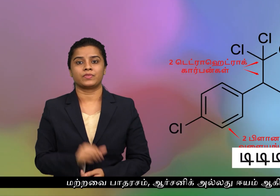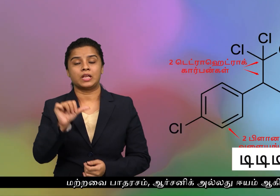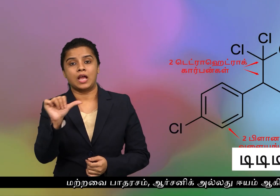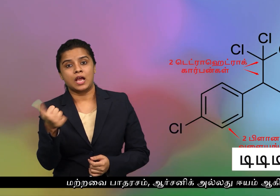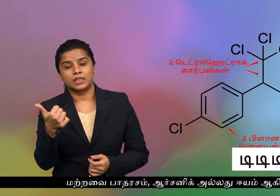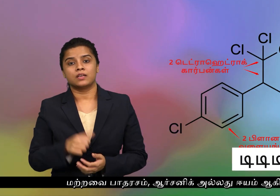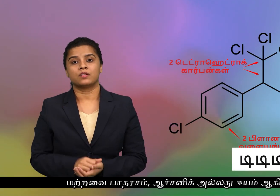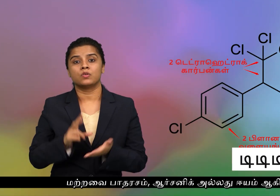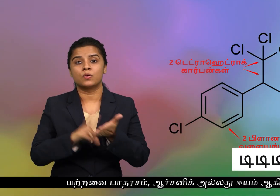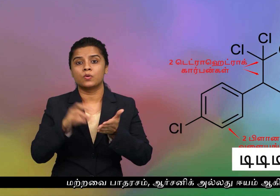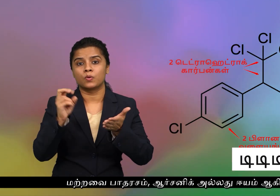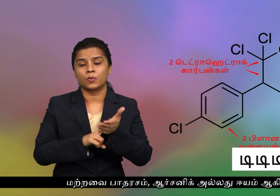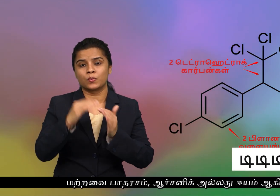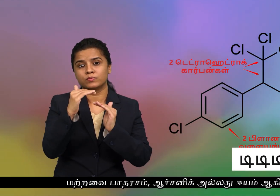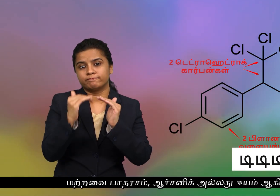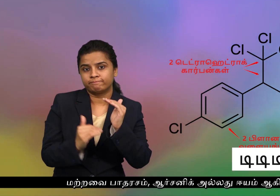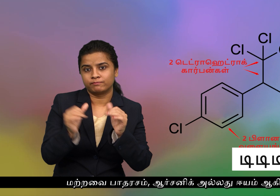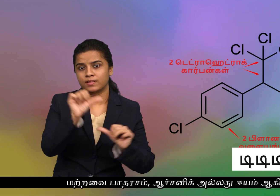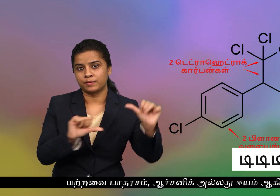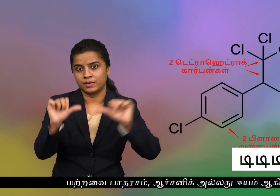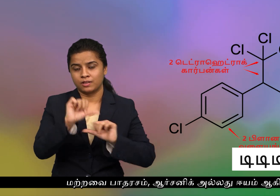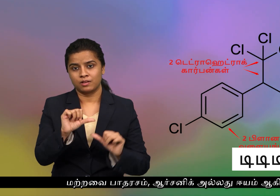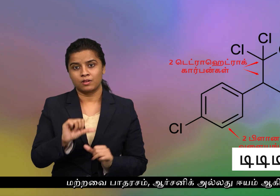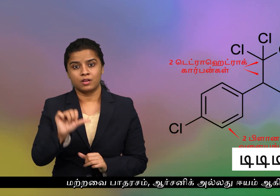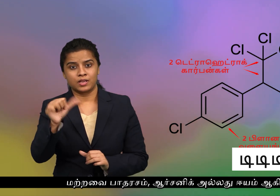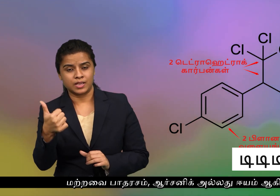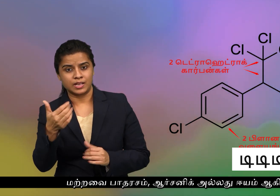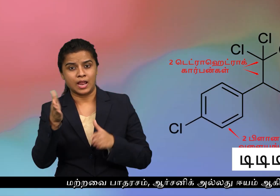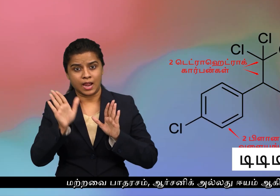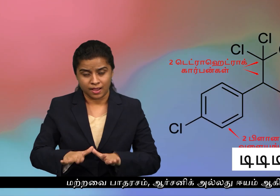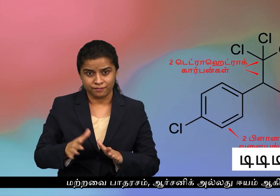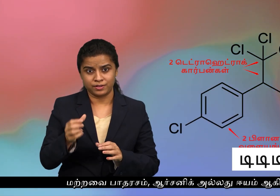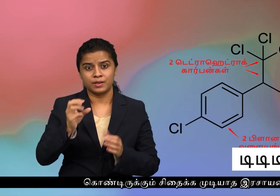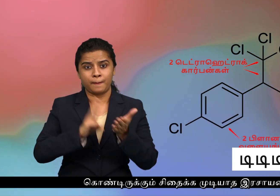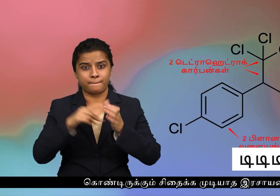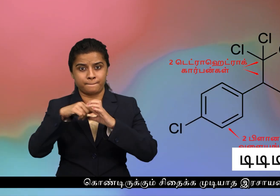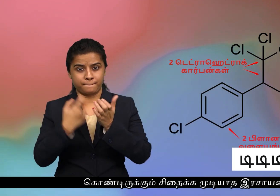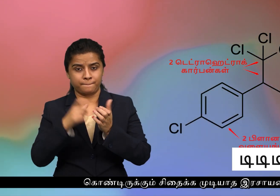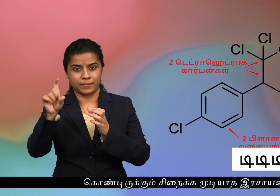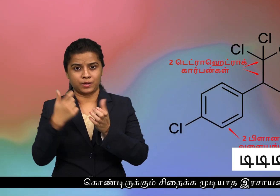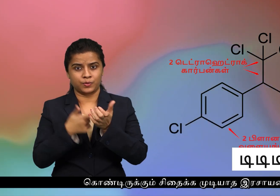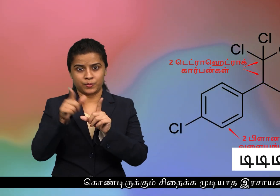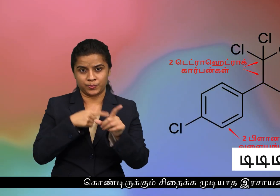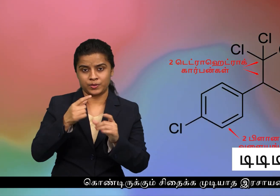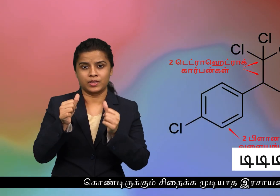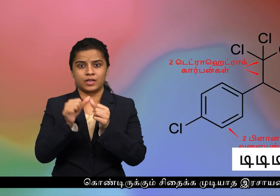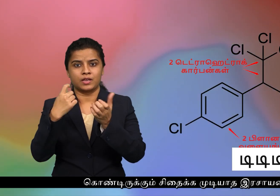மற்றவை பாதரசம், ஆர்சனிக் அல்லது ஈயம் ஆகியவற்றை கொண்டிருக்கும் சிதைக்க முடியாத ரசாயனங்கள்.